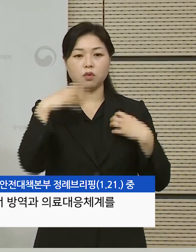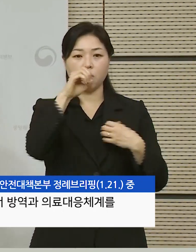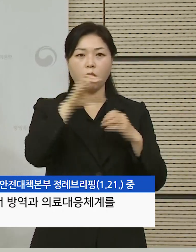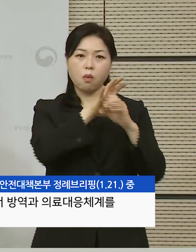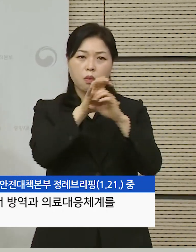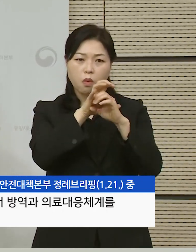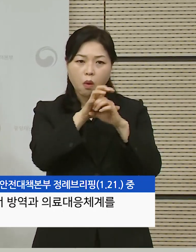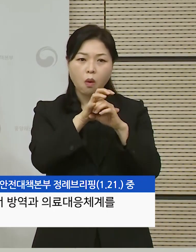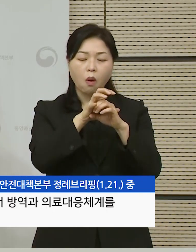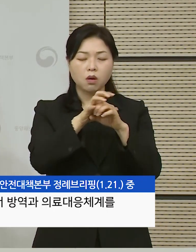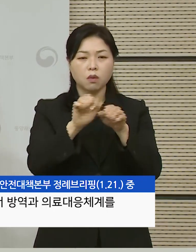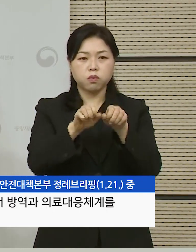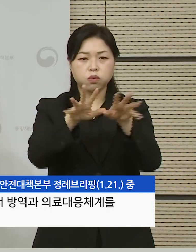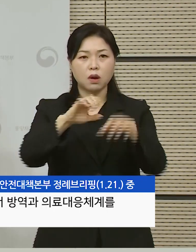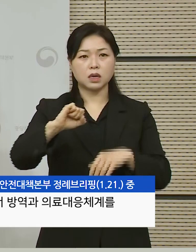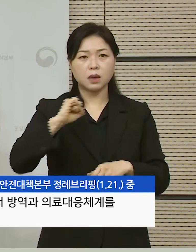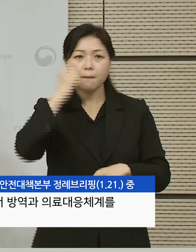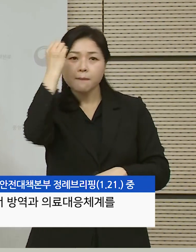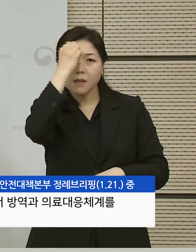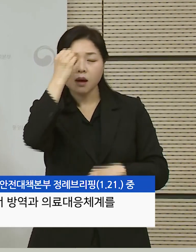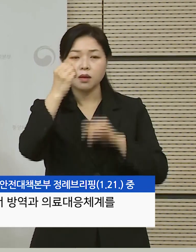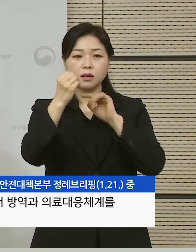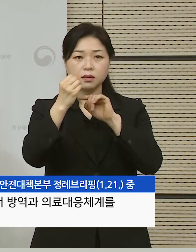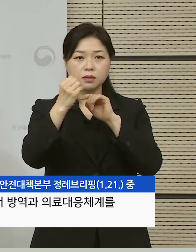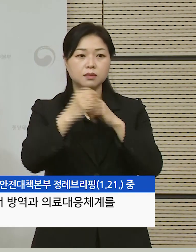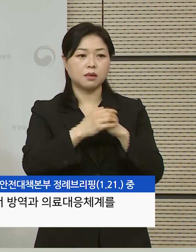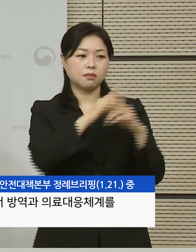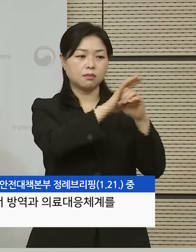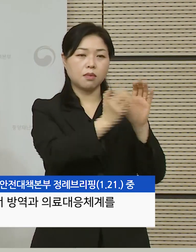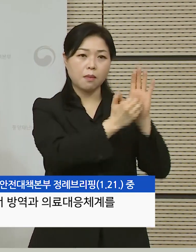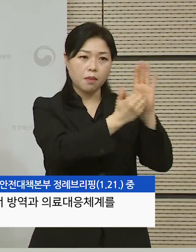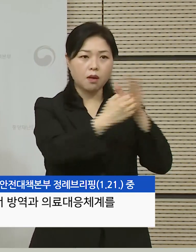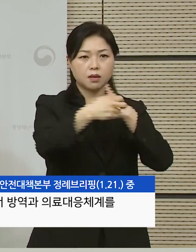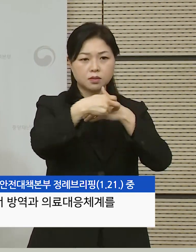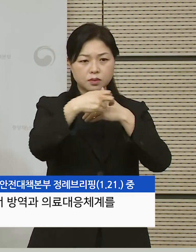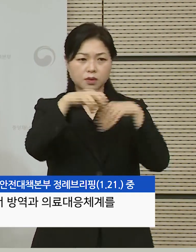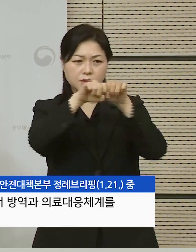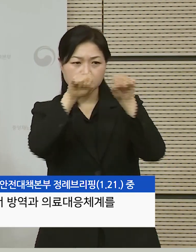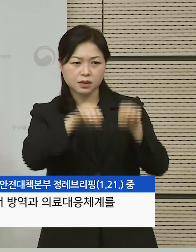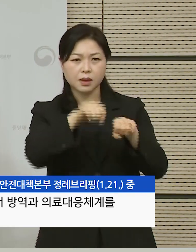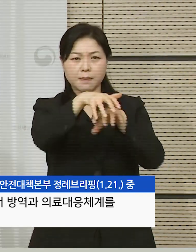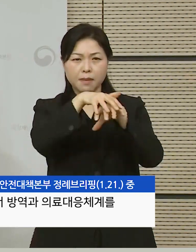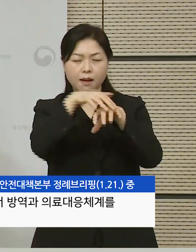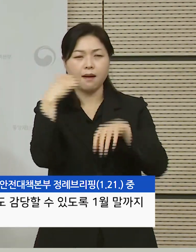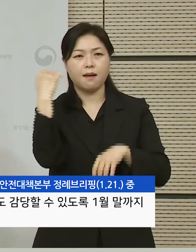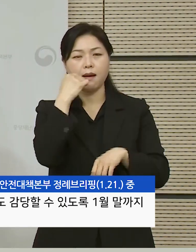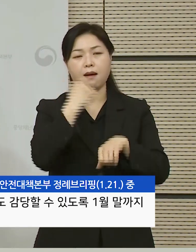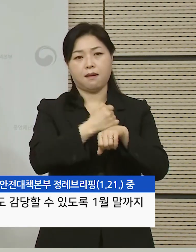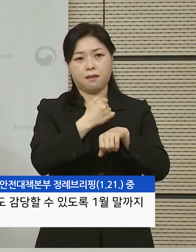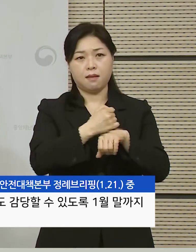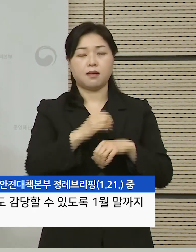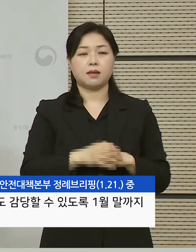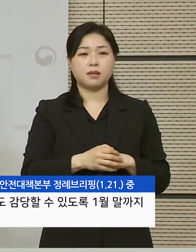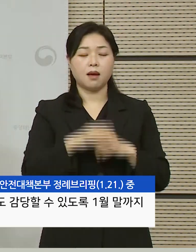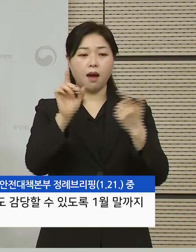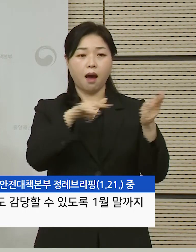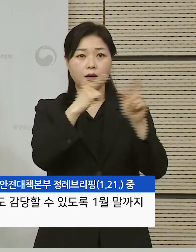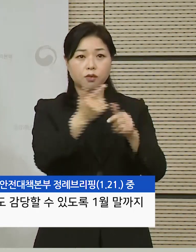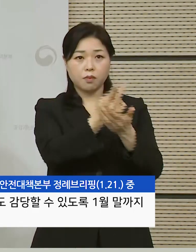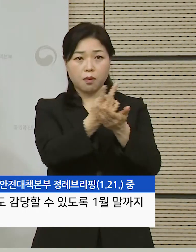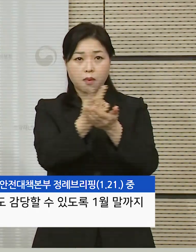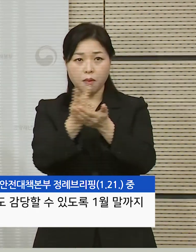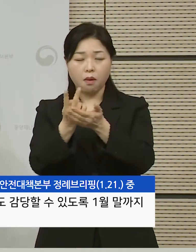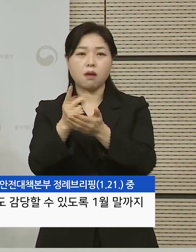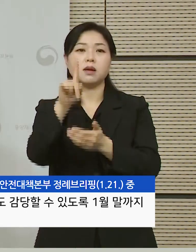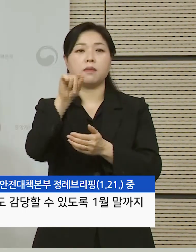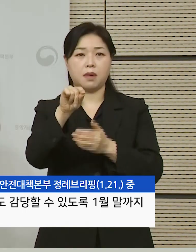정부는 오미크론이 우세종으로 전환할 것에 대비해서 방역과 의료대응 체계를 강화하고 있습니다. 치료 병상은 하루